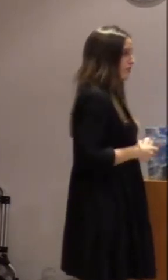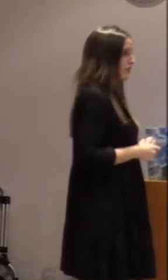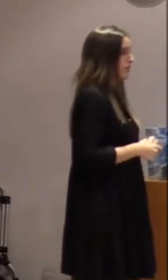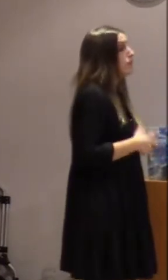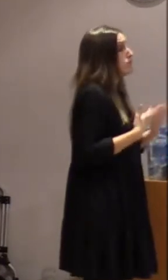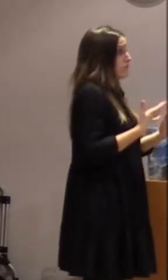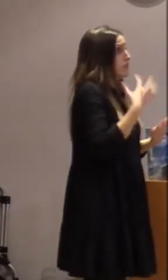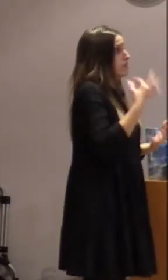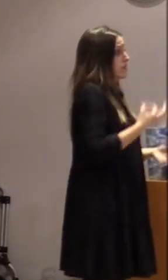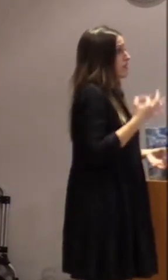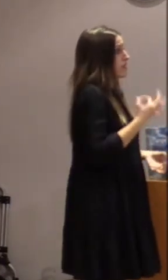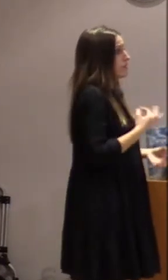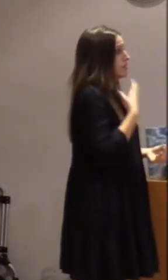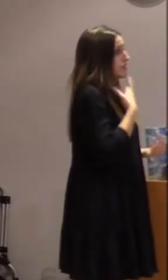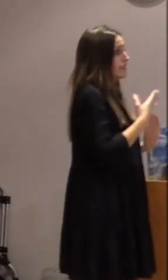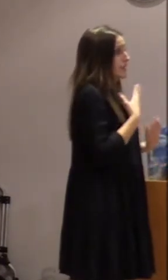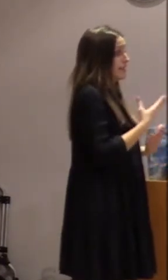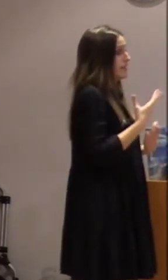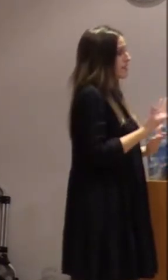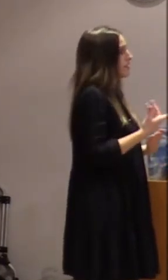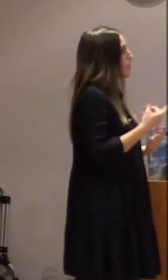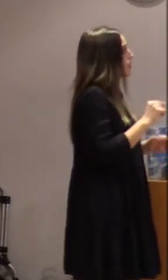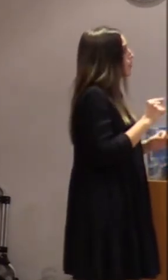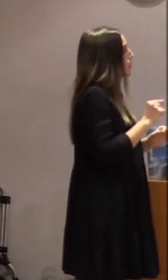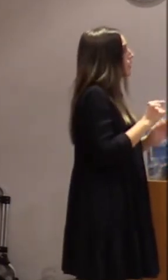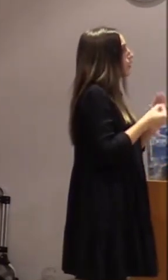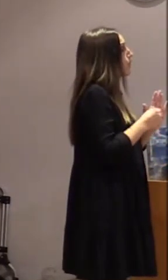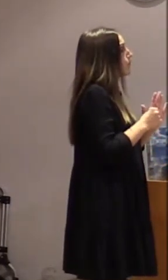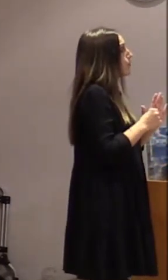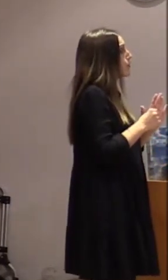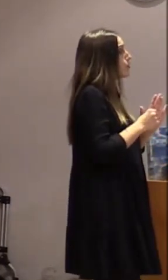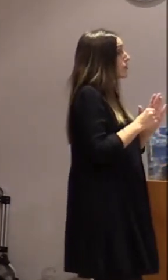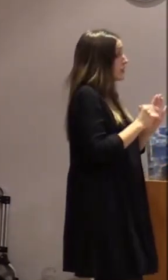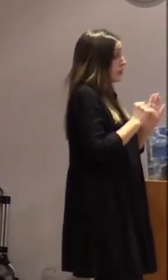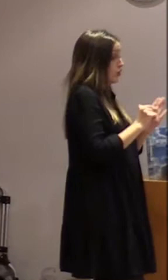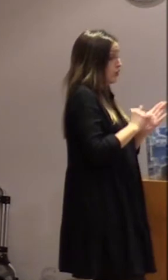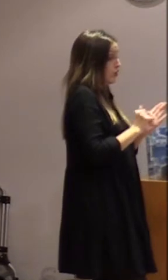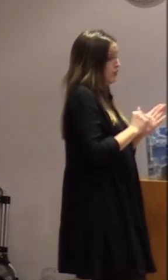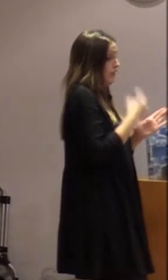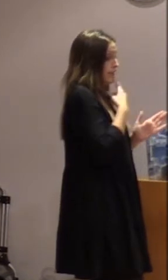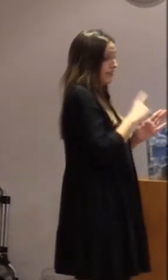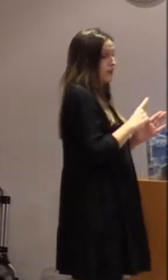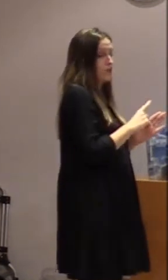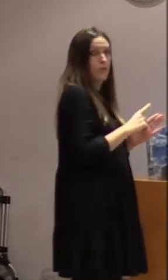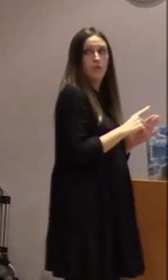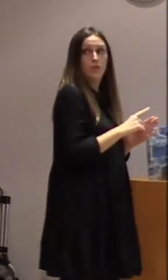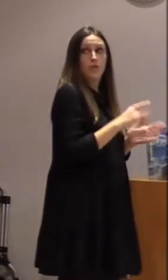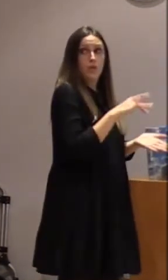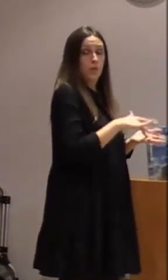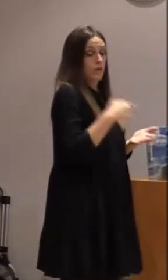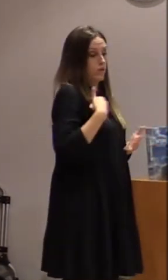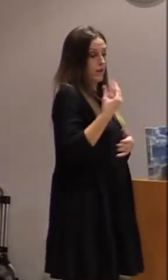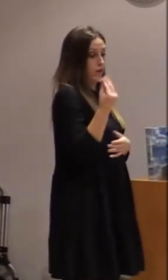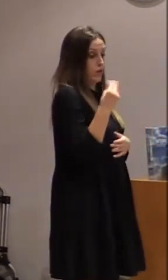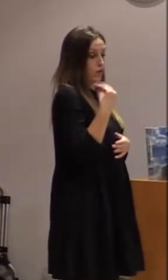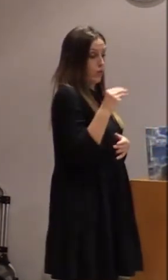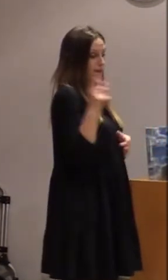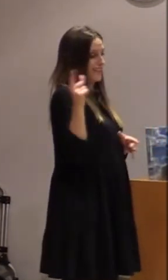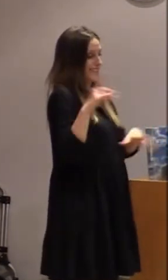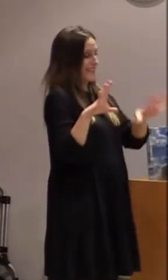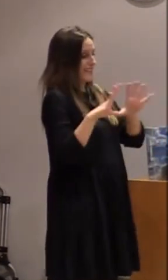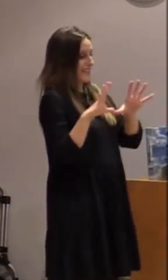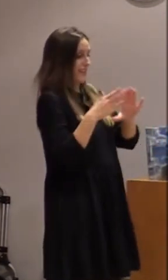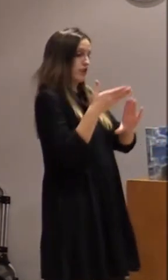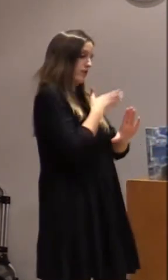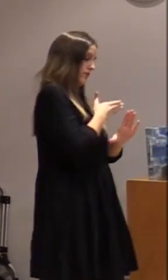que realmente a través de una nota del diario que dejó escrito el propio Moon, él dijo que cuando era joven, 10 años antes de esto, es